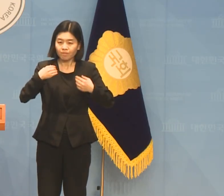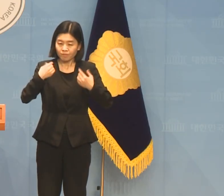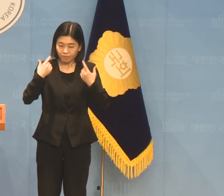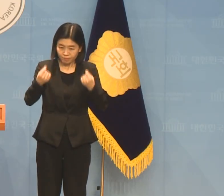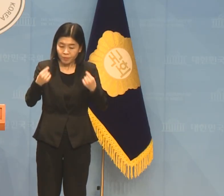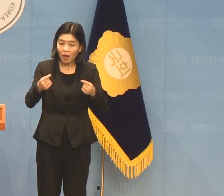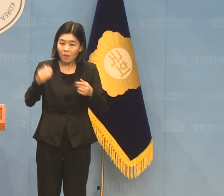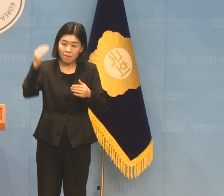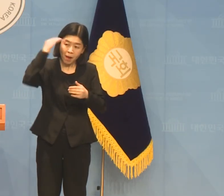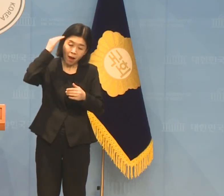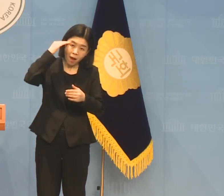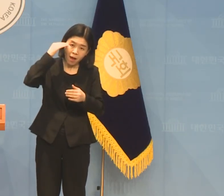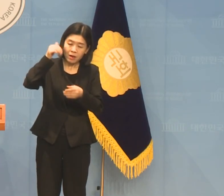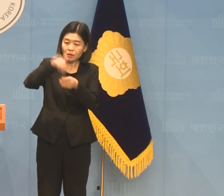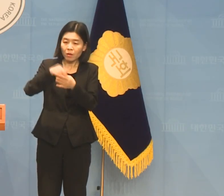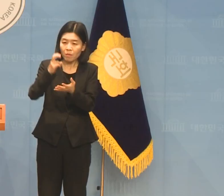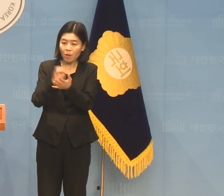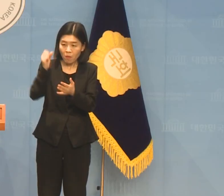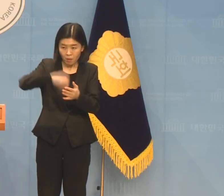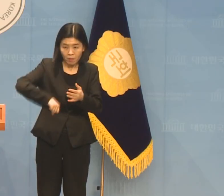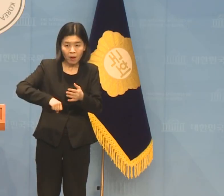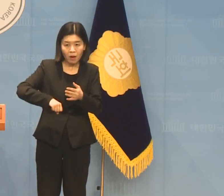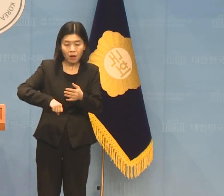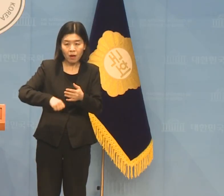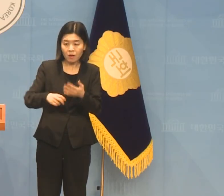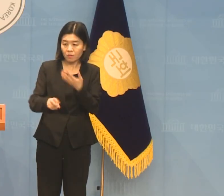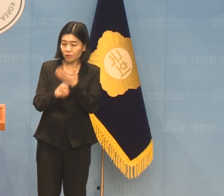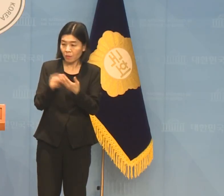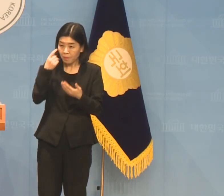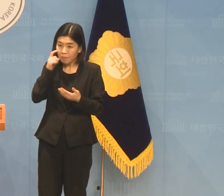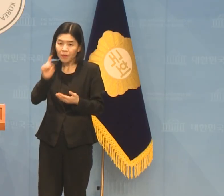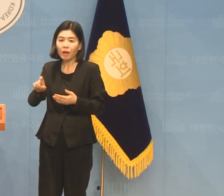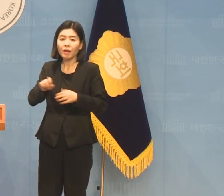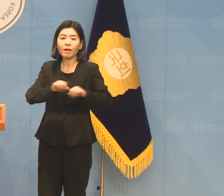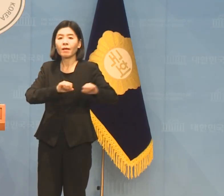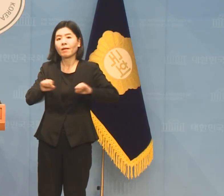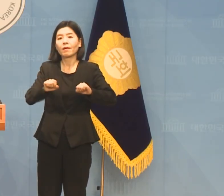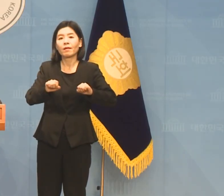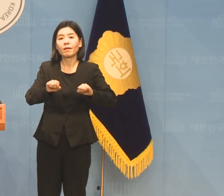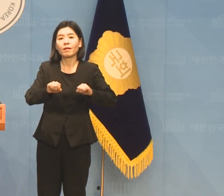방해, 선거법 위반 등의 불법 행위에 대해서 대응해 나가겠습니다.